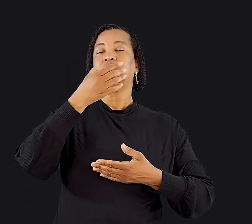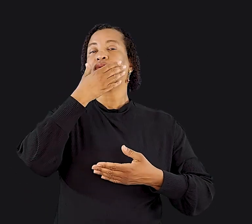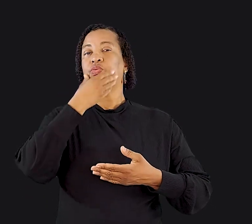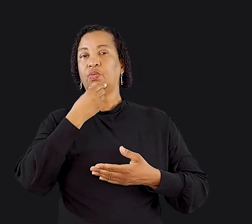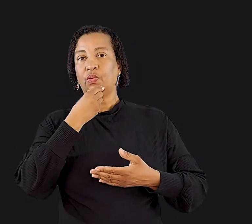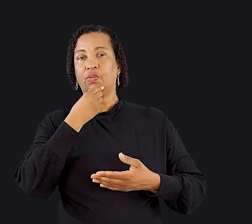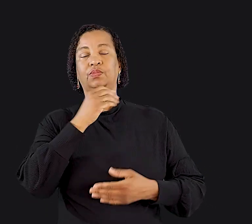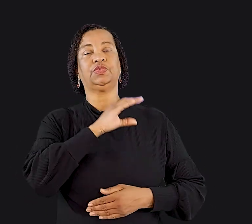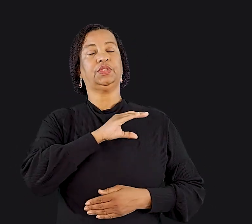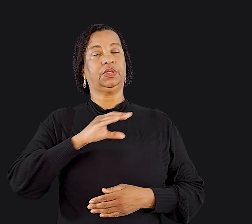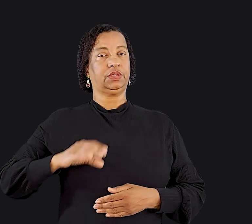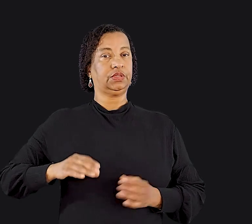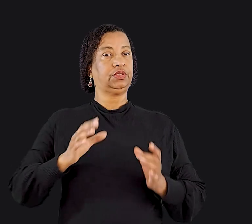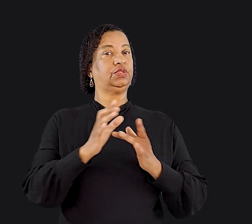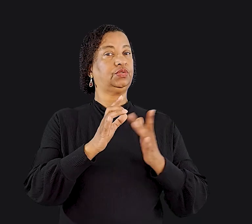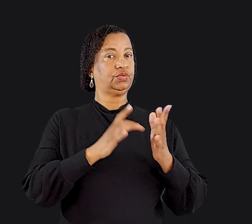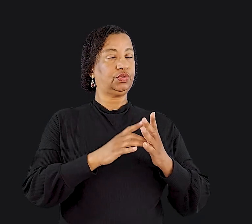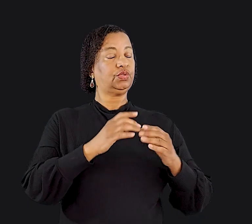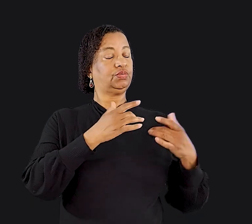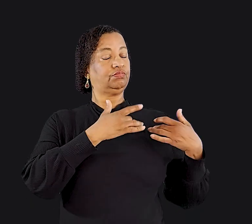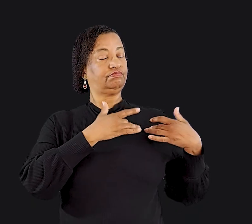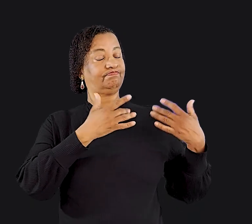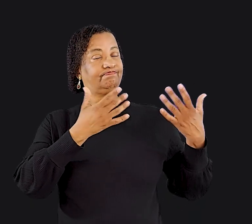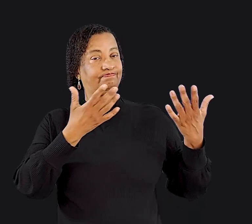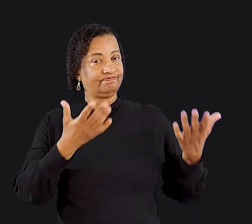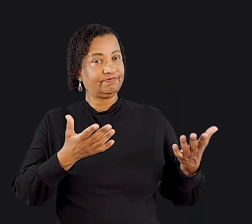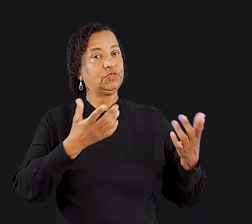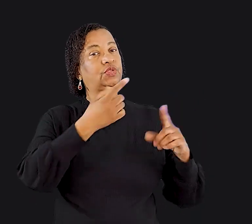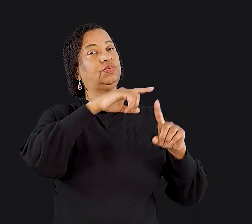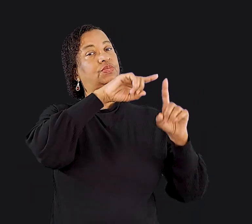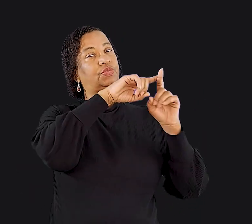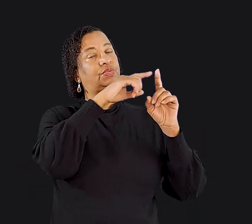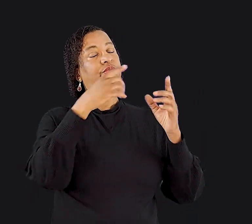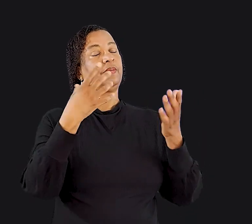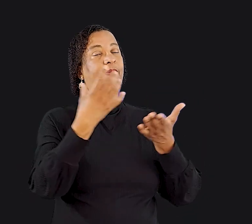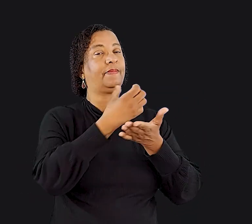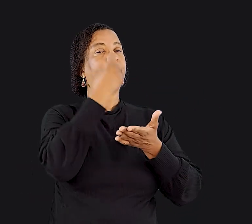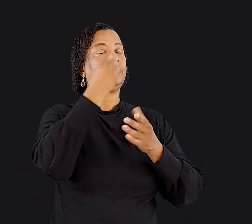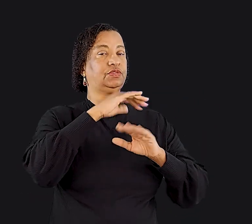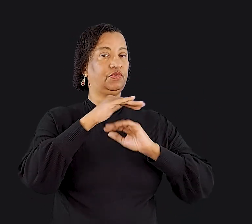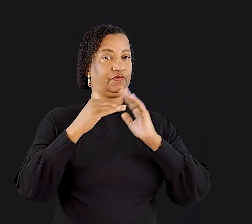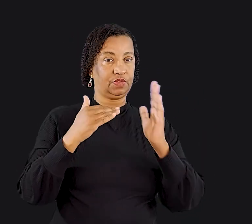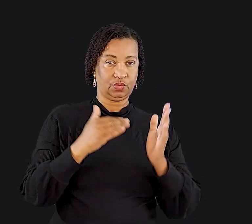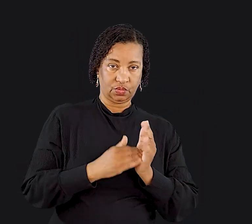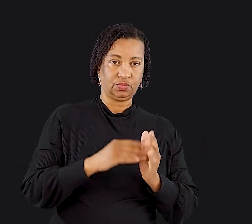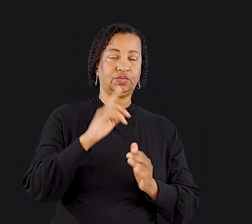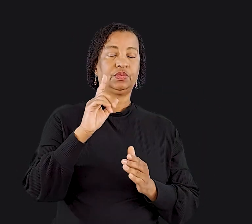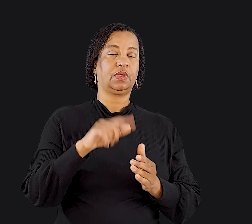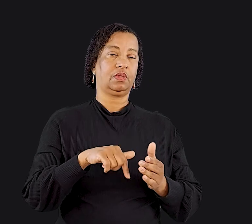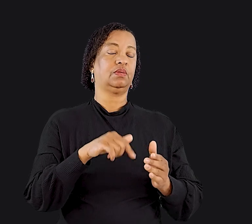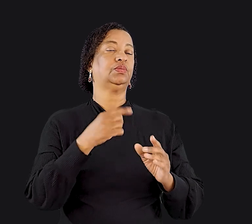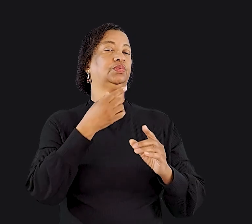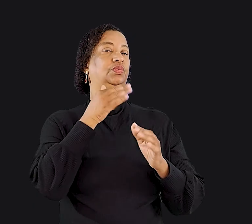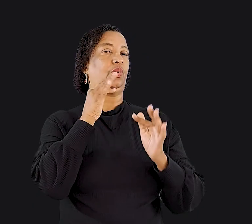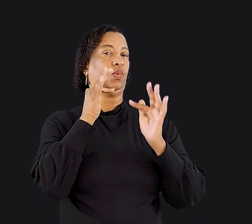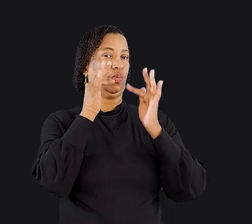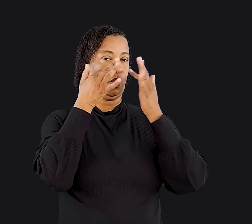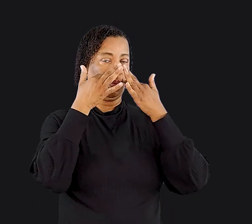homem Cristo Jesus, o qual se entregou a si mesmo como resgate por todos. Esse foi o testemunho dado em seu